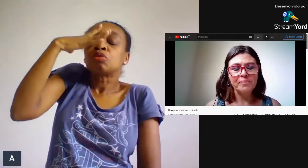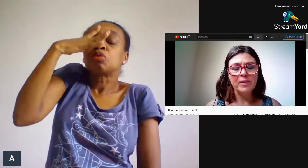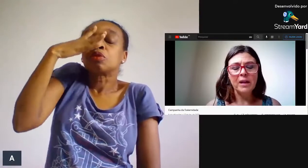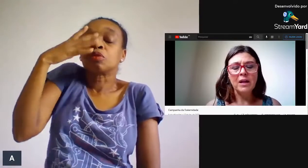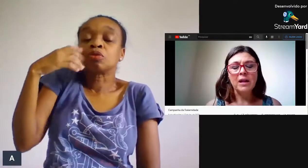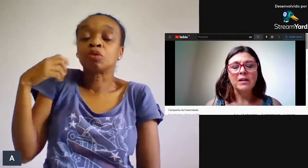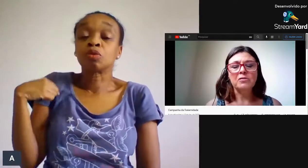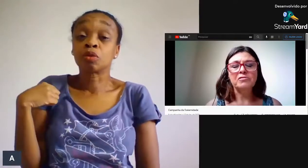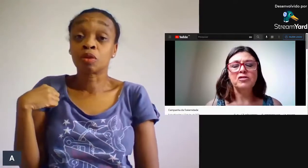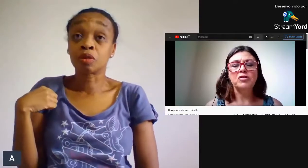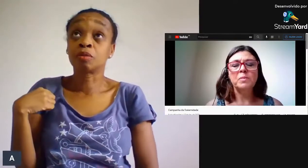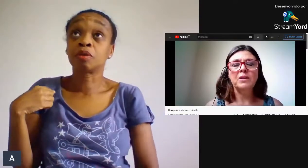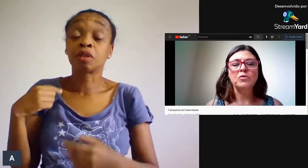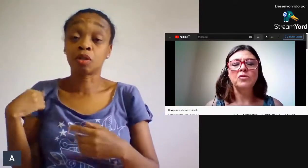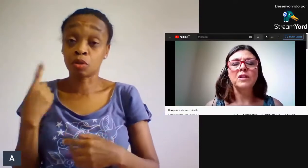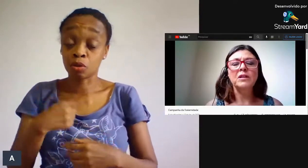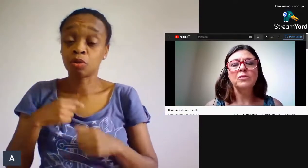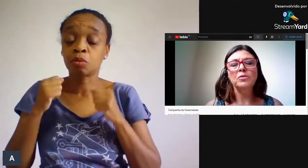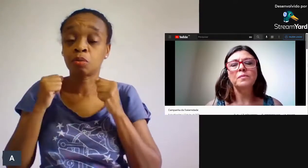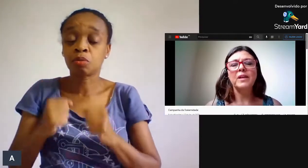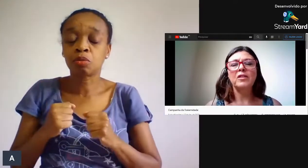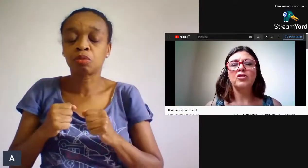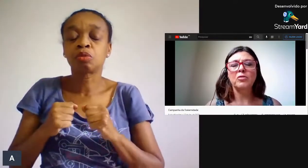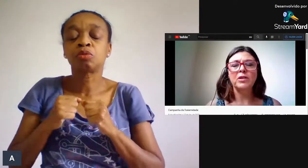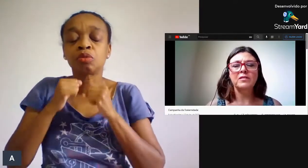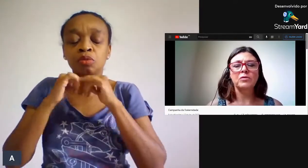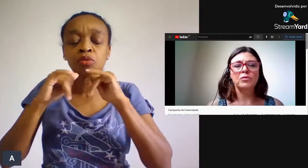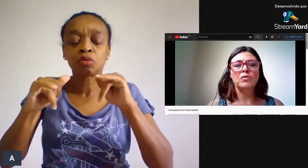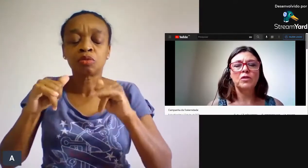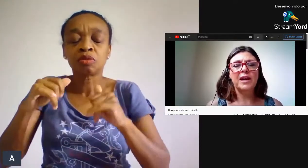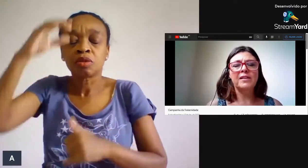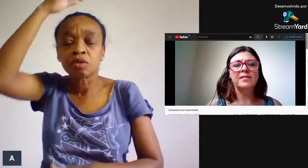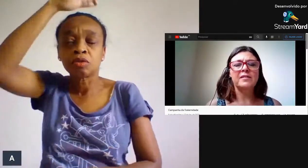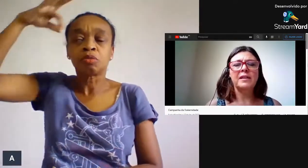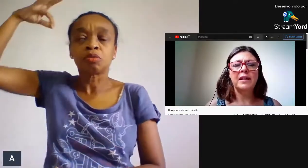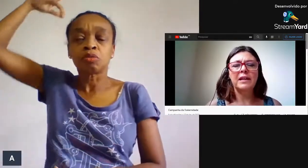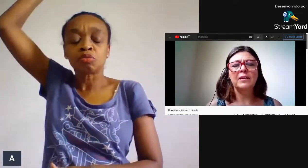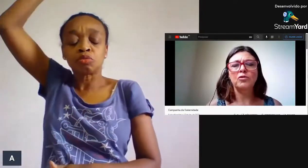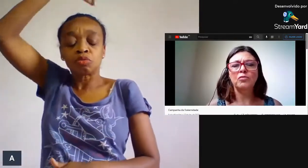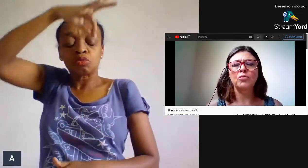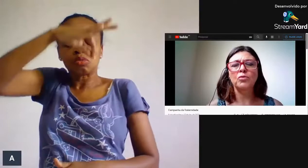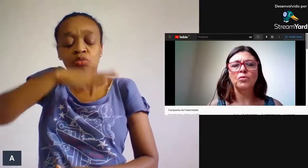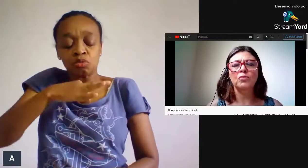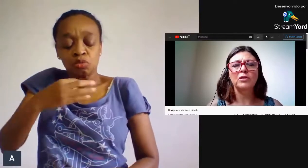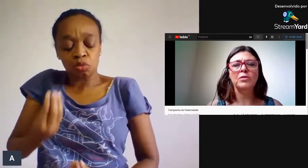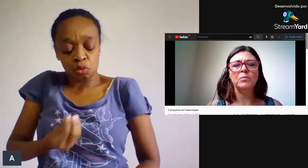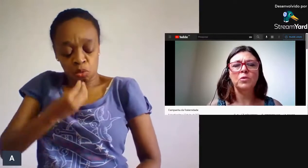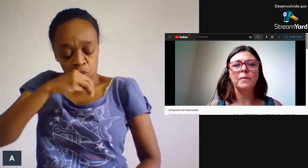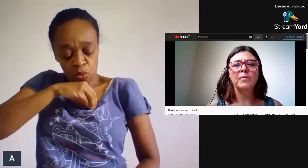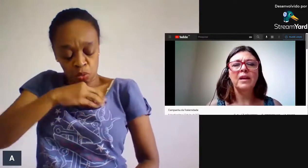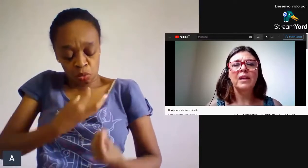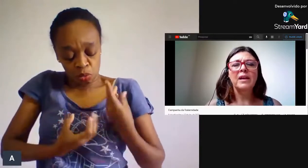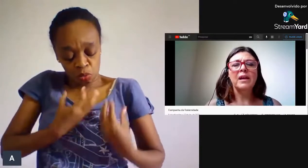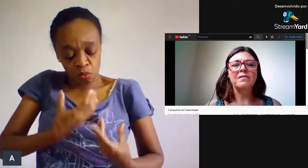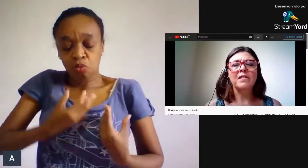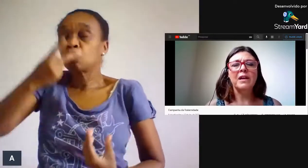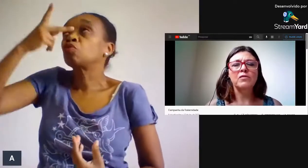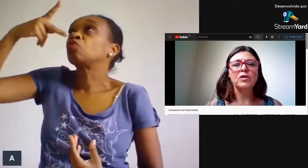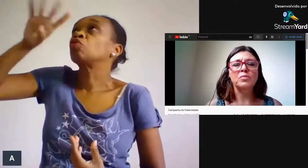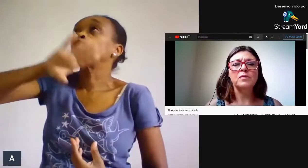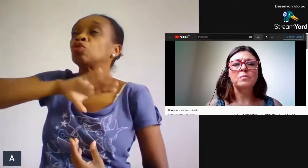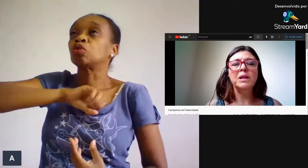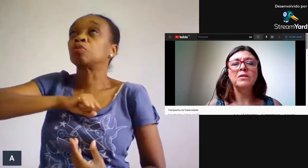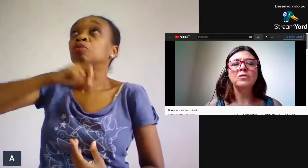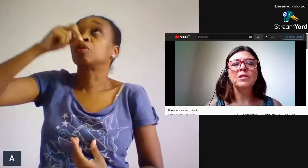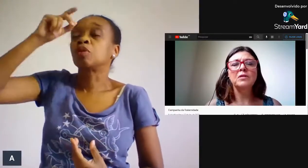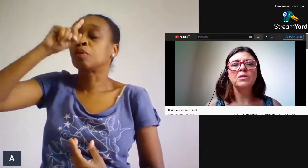né? Então, vinde Espírito Santo, enchei o coração dos vossos fiéis, acendei neles o fogo do vosso amor. Enviai o